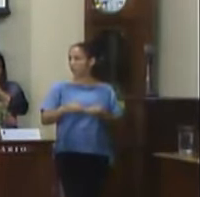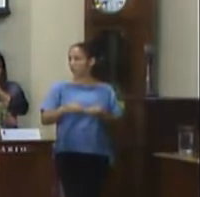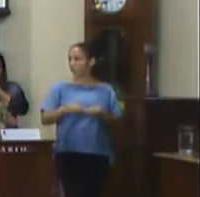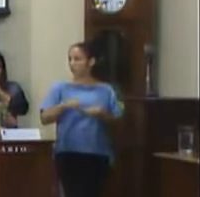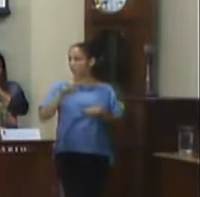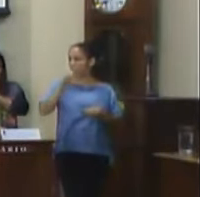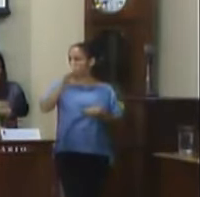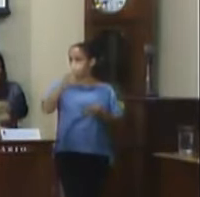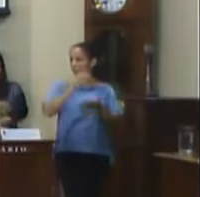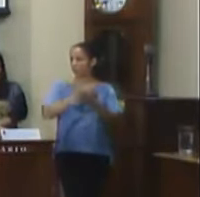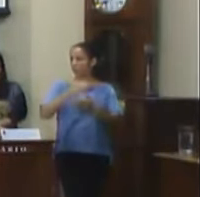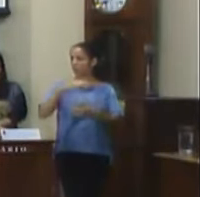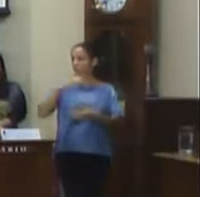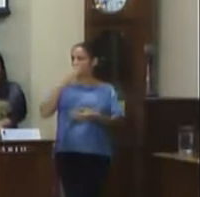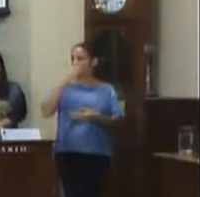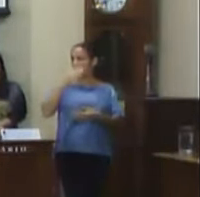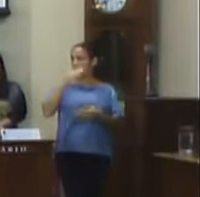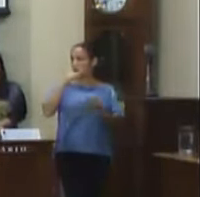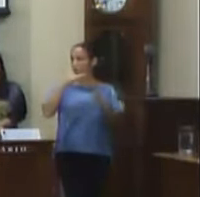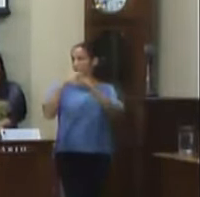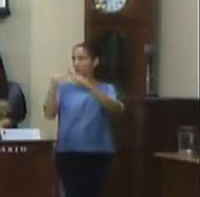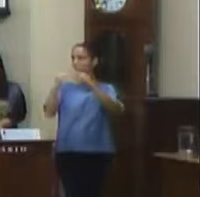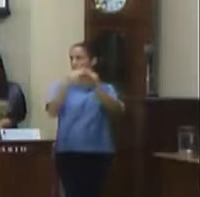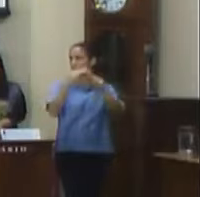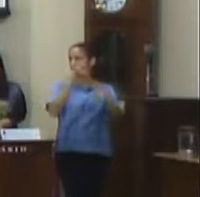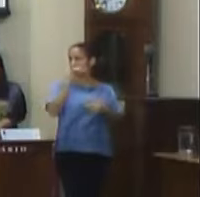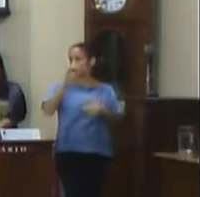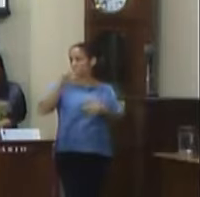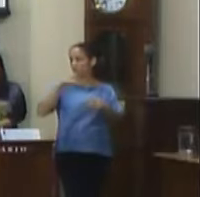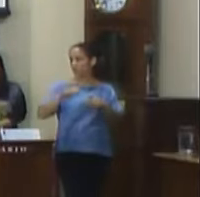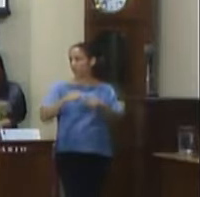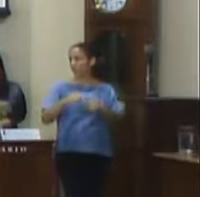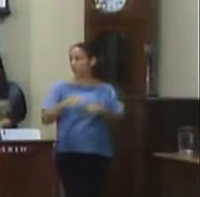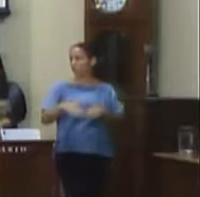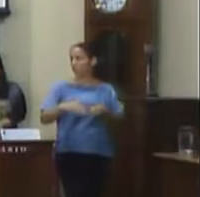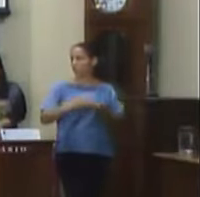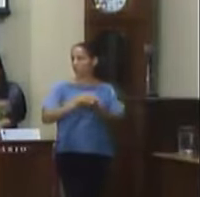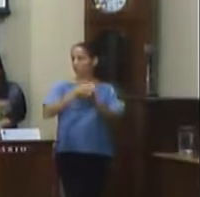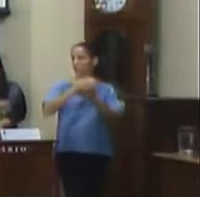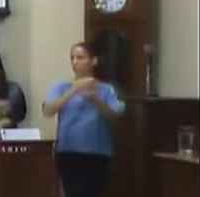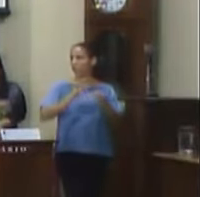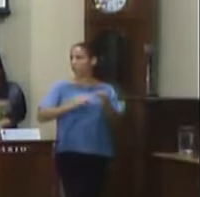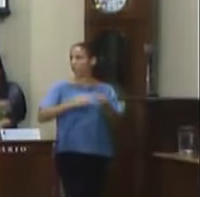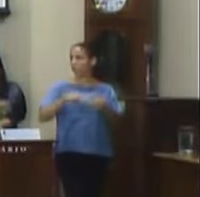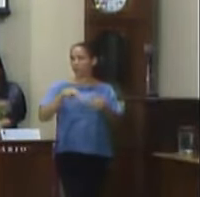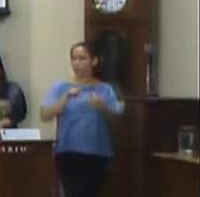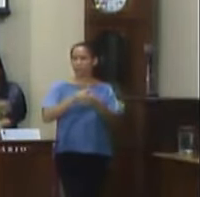às 8:30, em frente ao mercado municipal, para que a gente possa aí dar pontapé no nosso